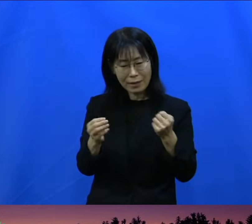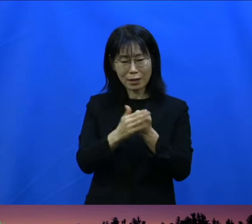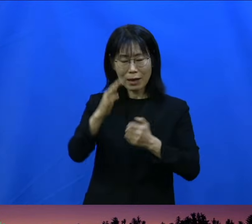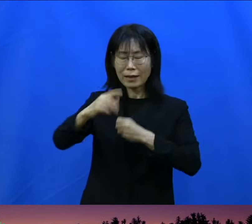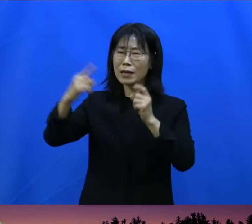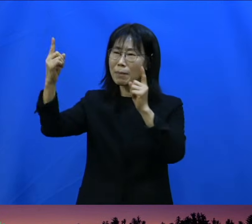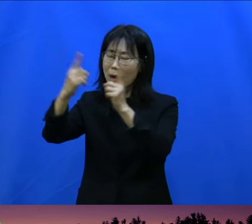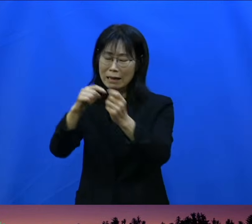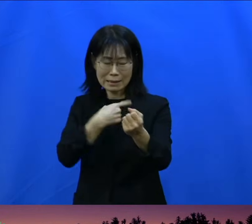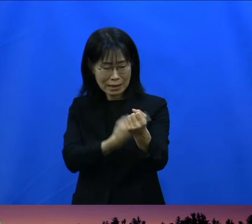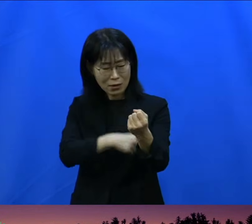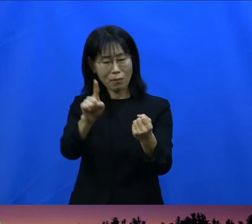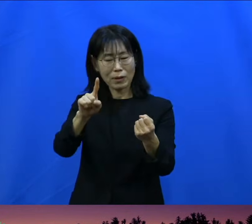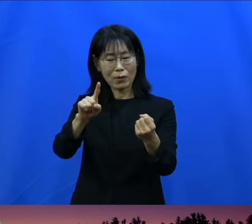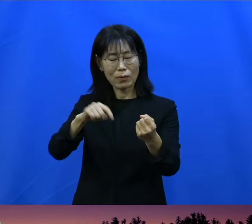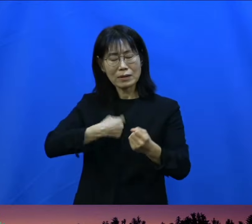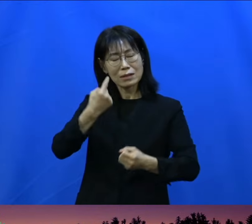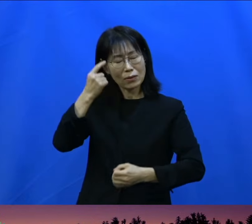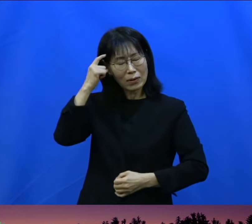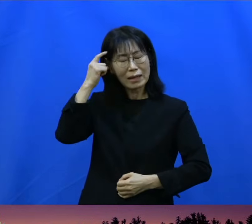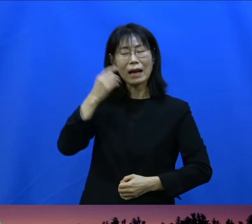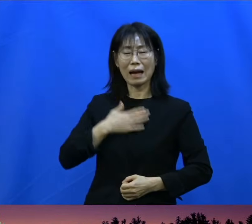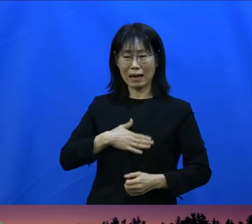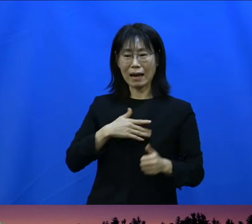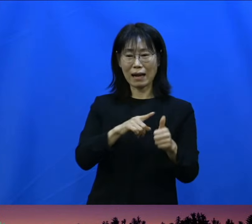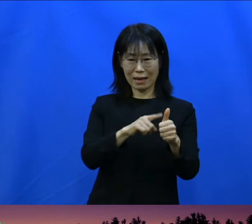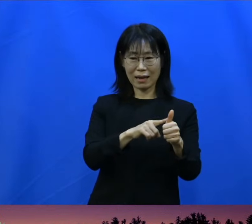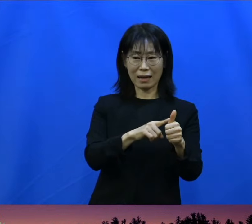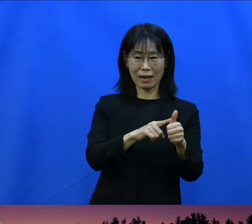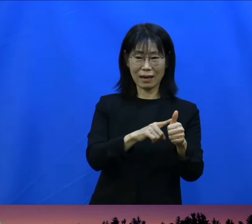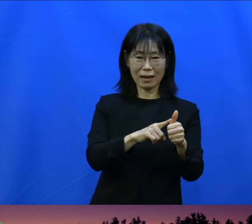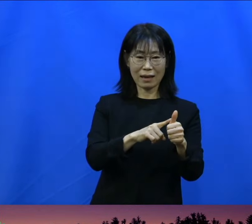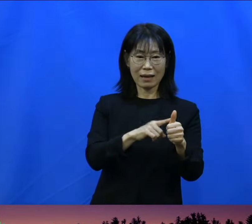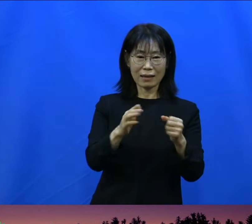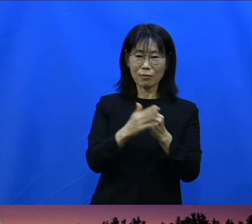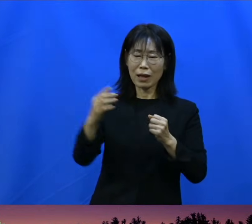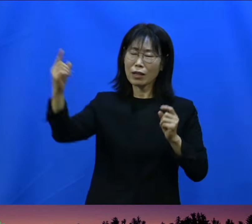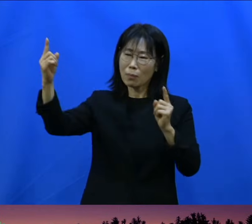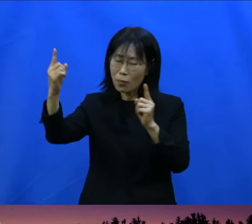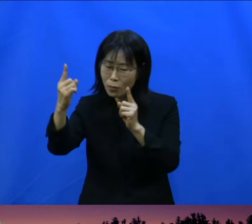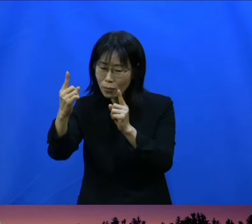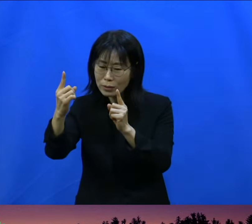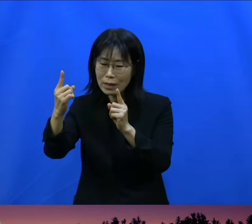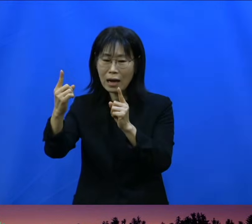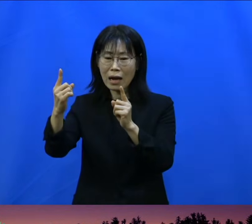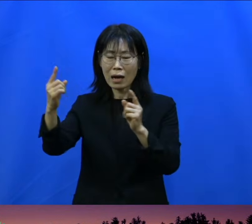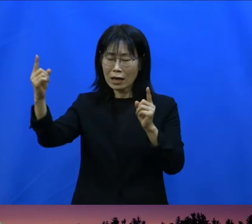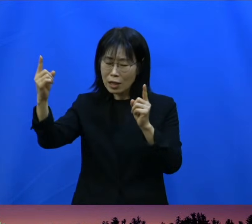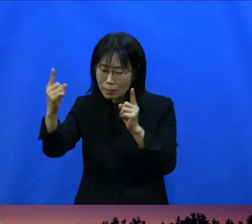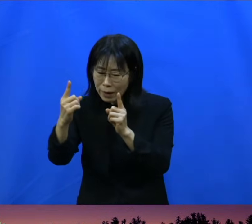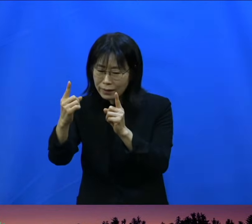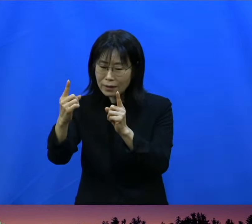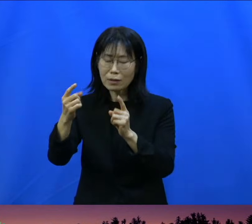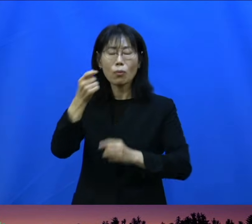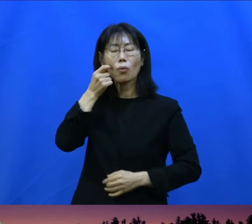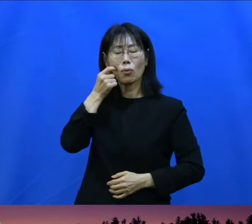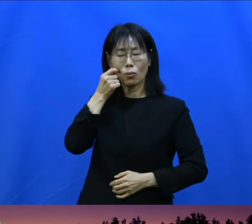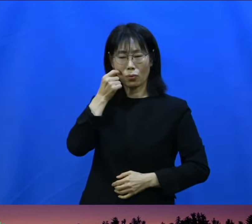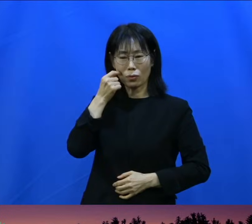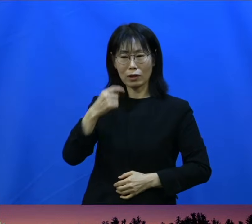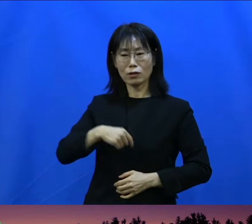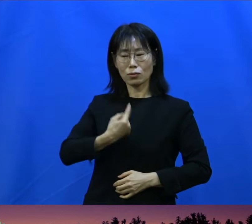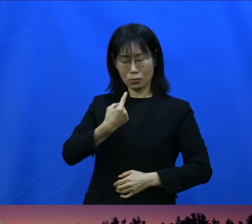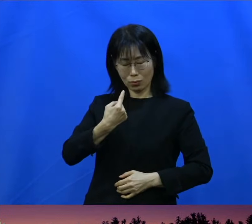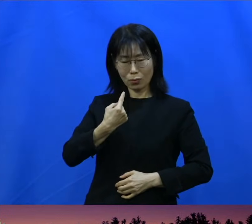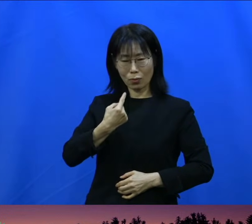이상 내려갈 데 없어. 그때에서 우리는 그리스도, 내가 도무지 아무것도 할 수 없다라고는 자아의 절망의